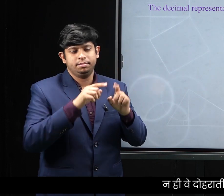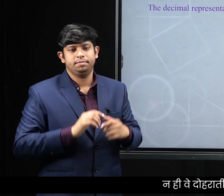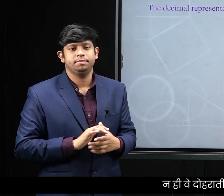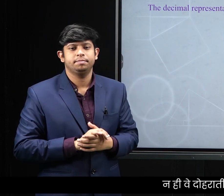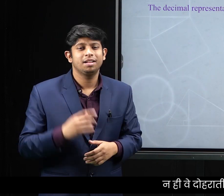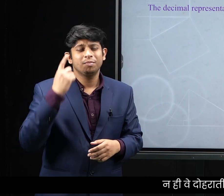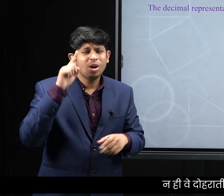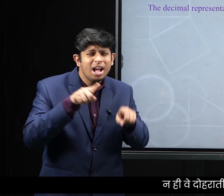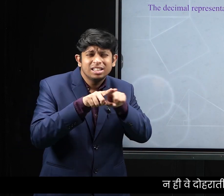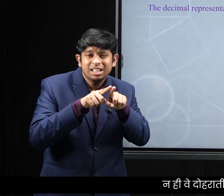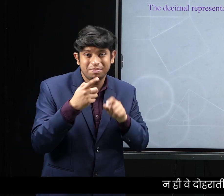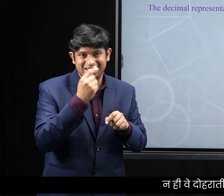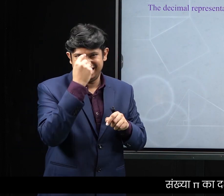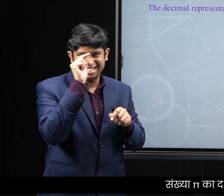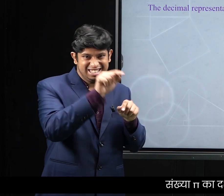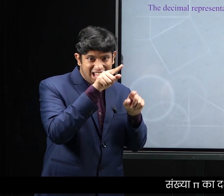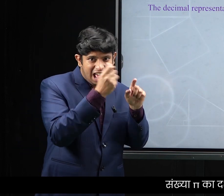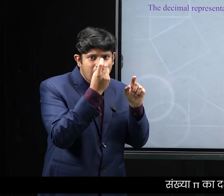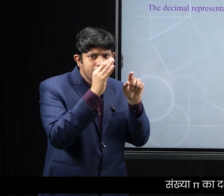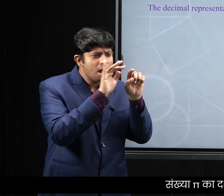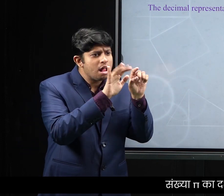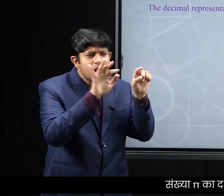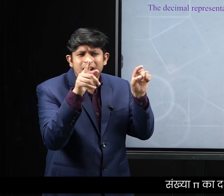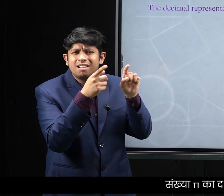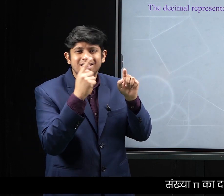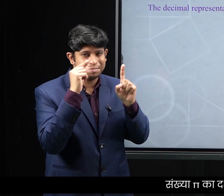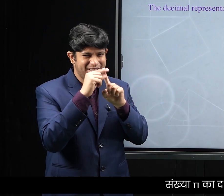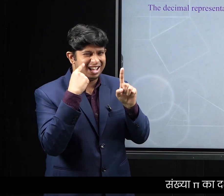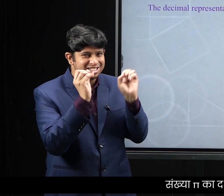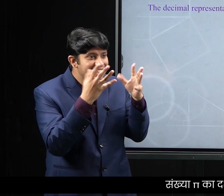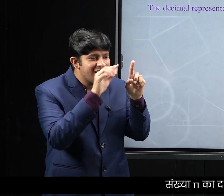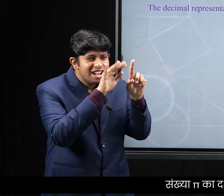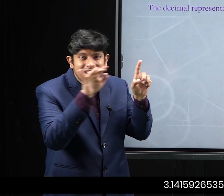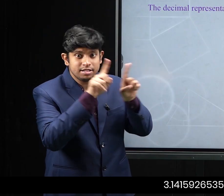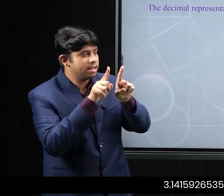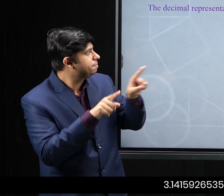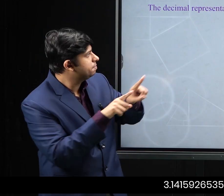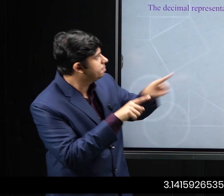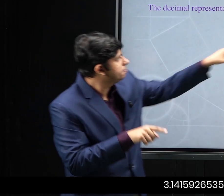वे दोहराती है। उदाहरण के लिए संख्या पाई का दशमलव प्रतिनिधित्व